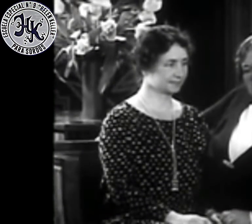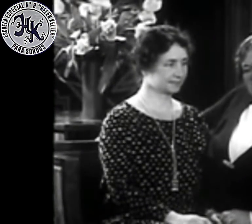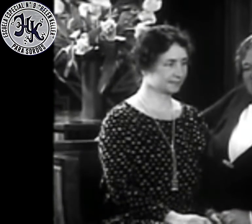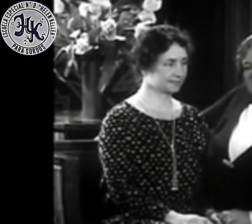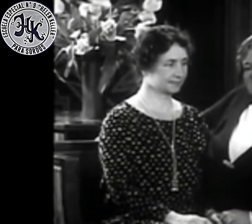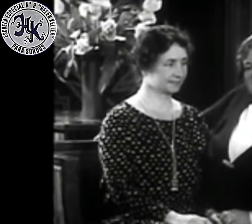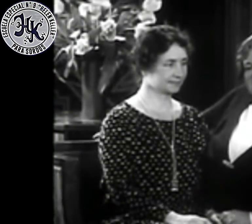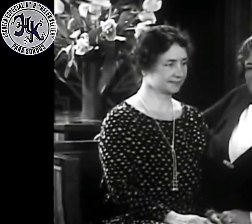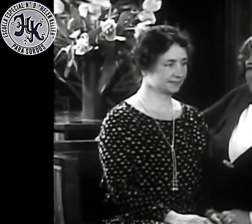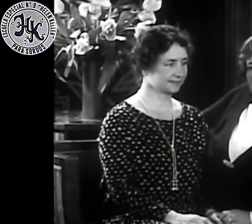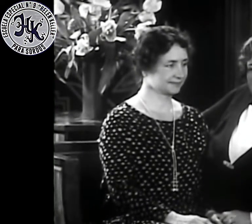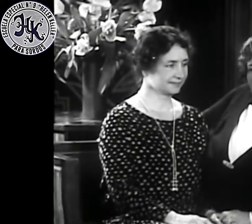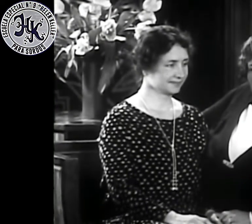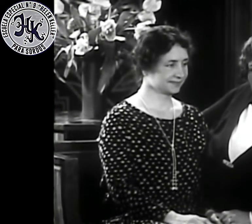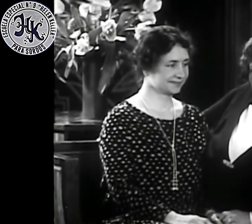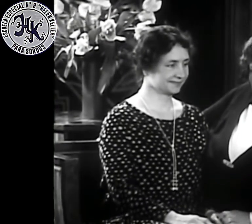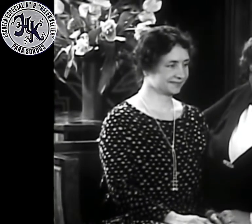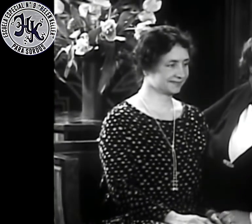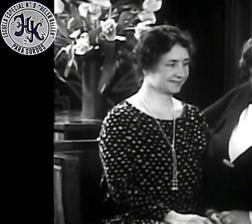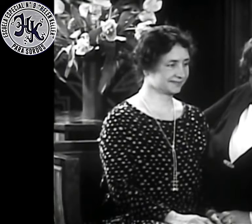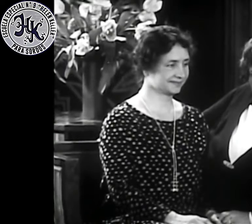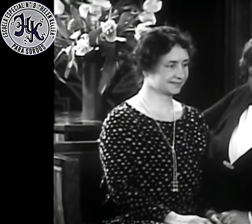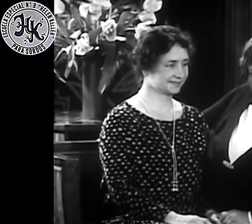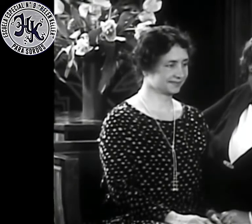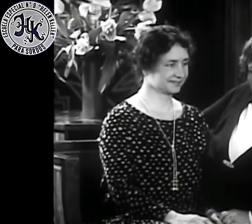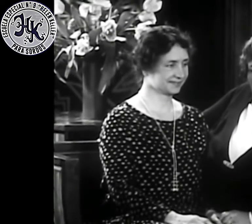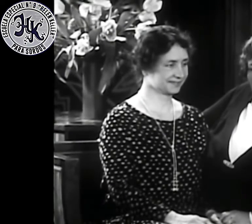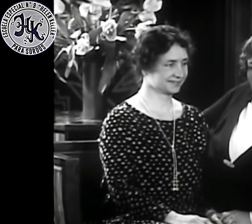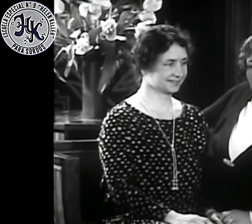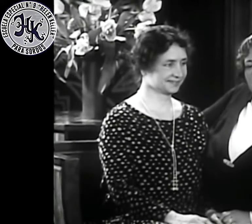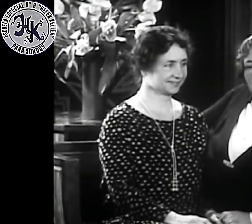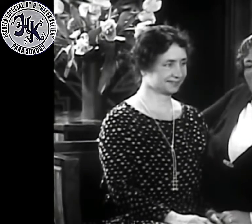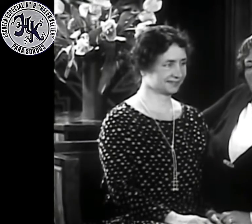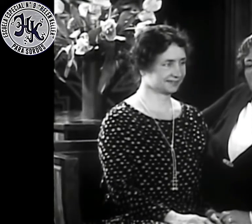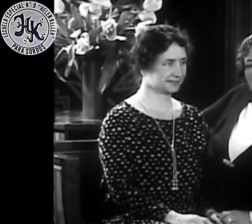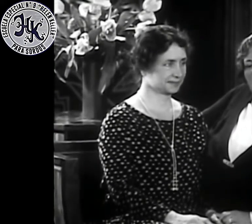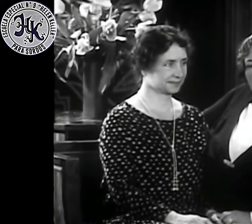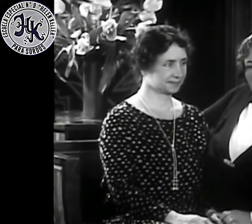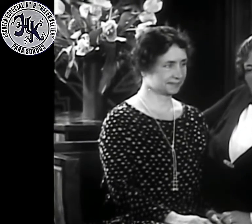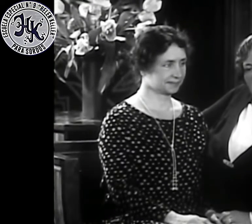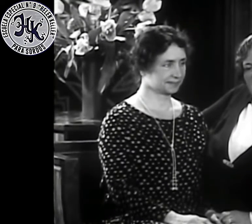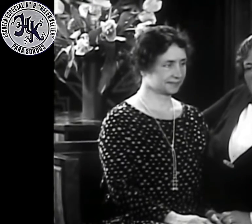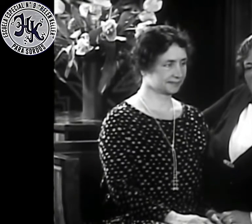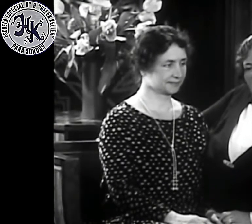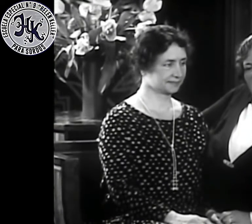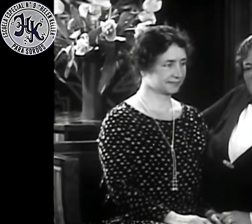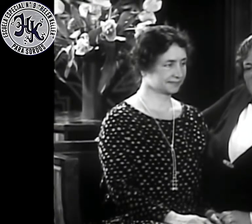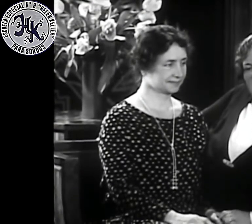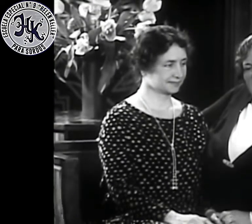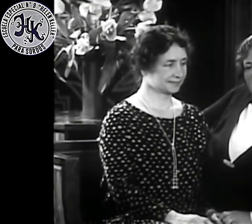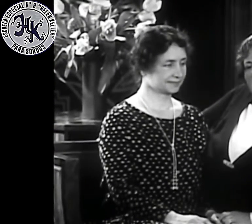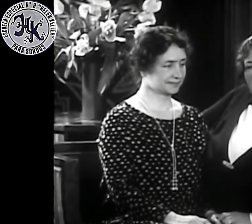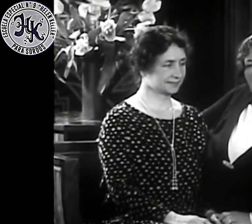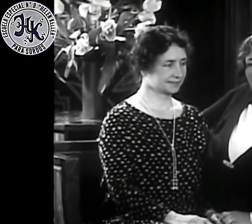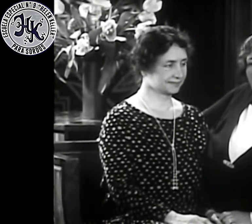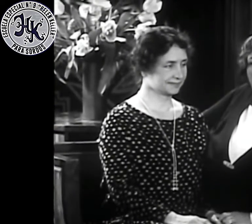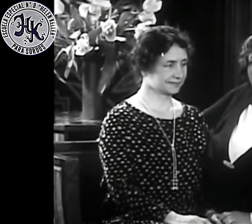La primera vez que vi a Helen Keller, ella tenía 6 años y 8 meses de edad. Era una